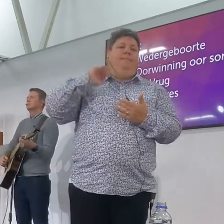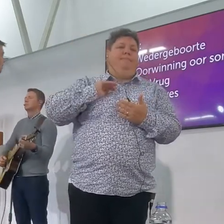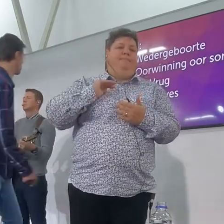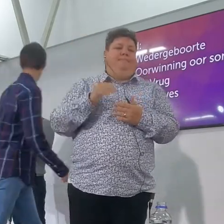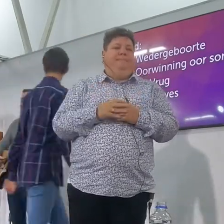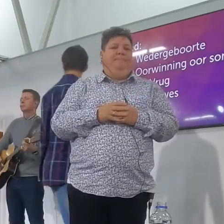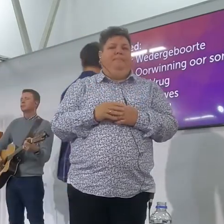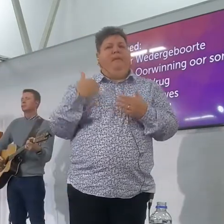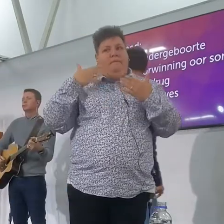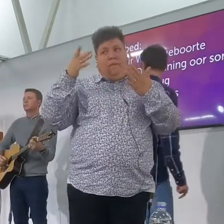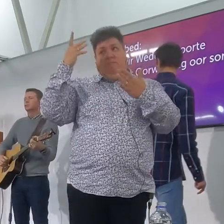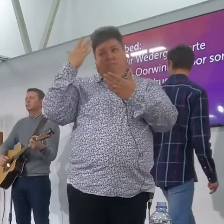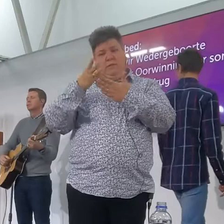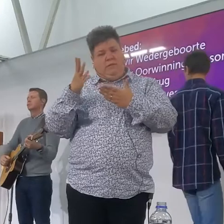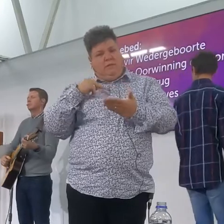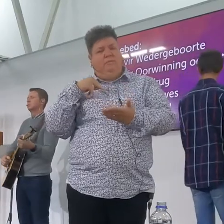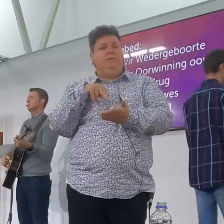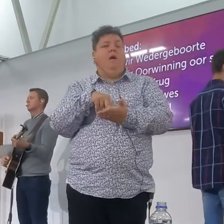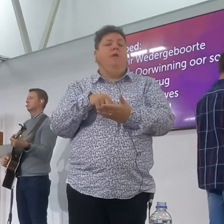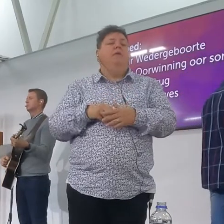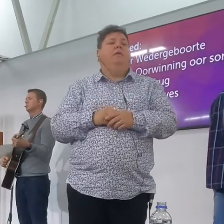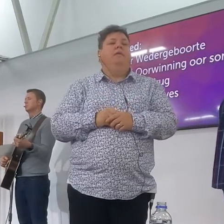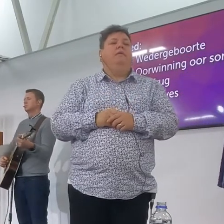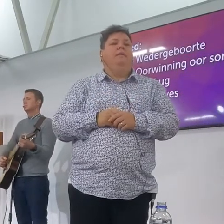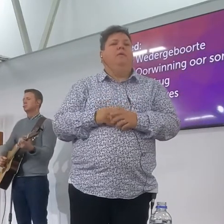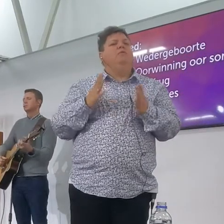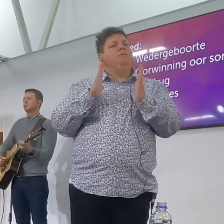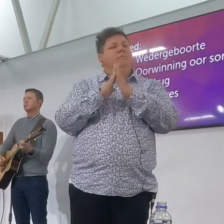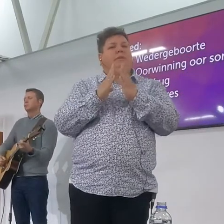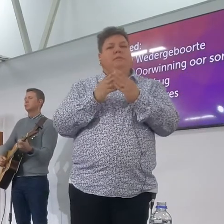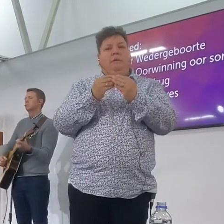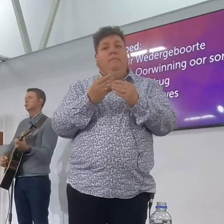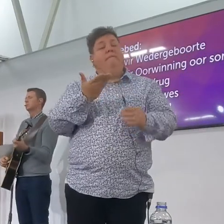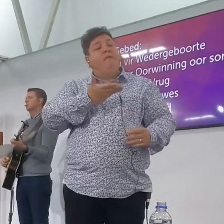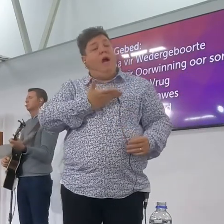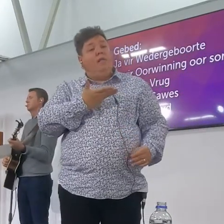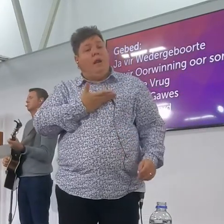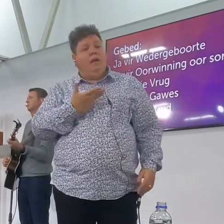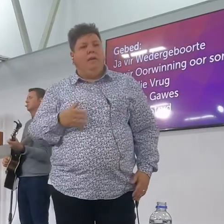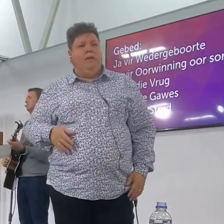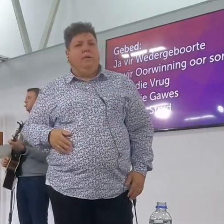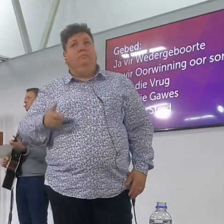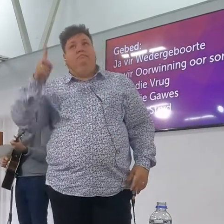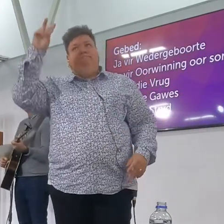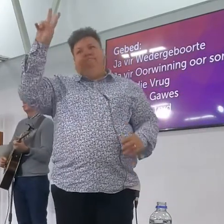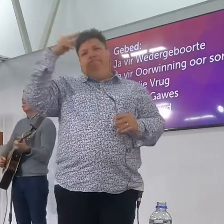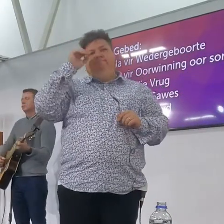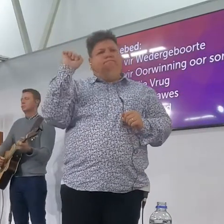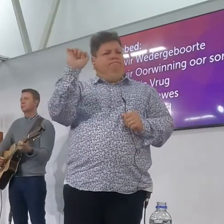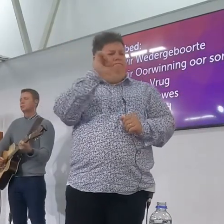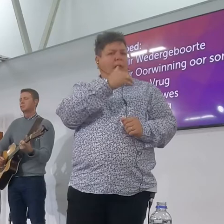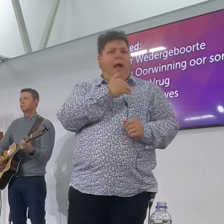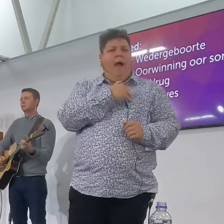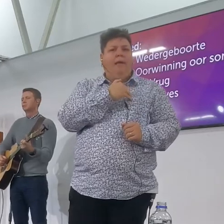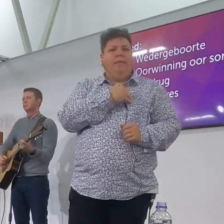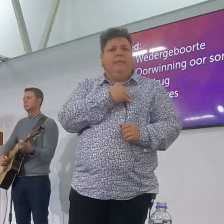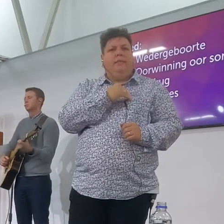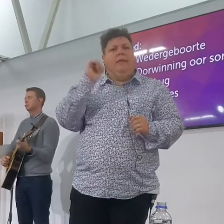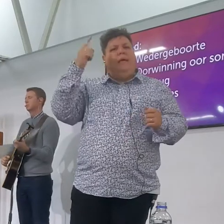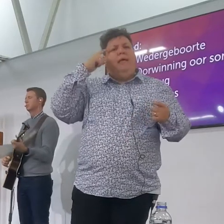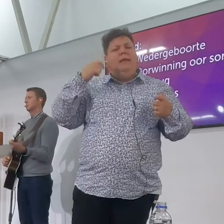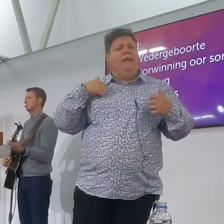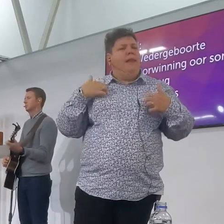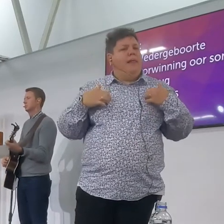Ek meld aan vir die stryd. Kom ons bid saam, Vader, U sien ons harte, U sien elke deel van ons